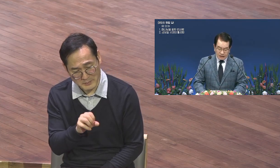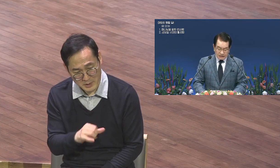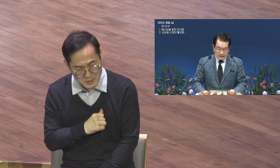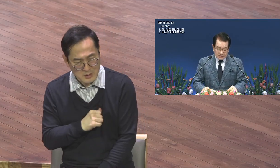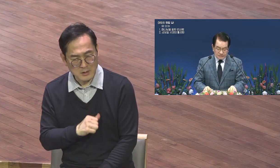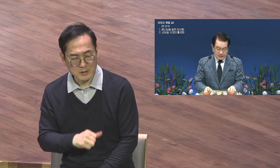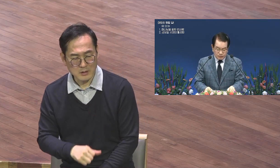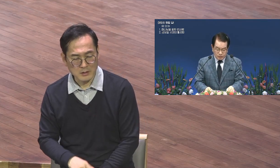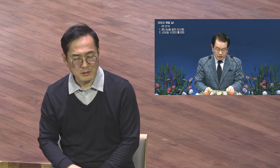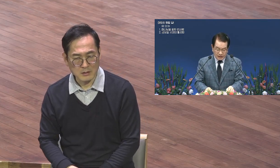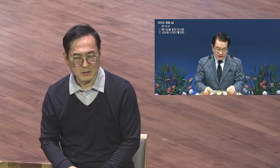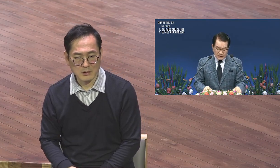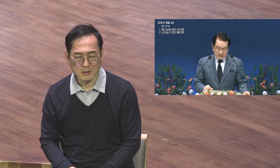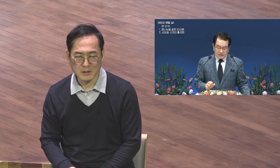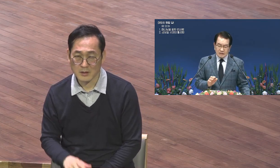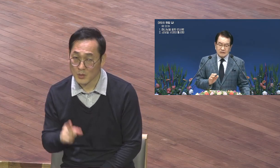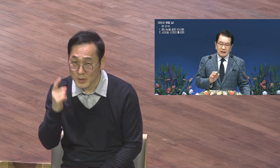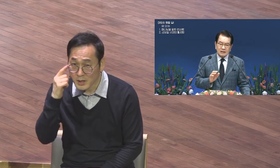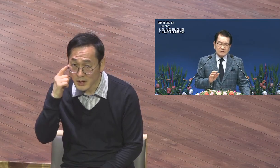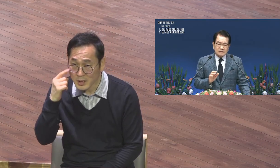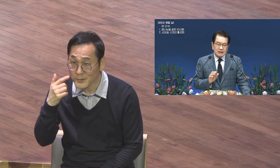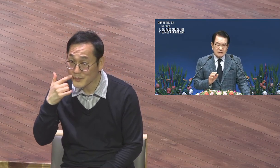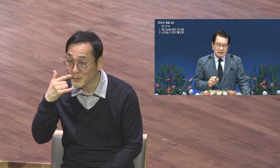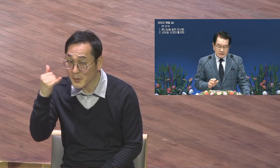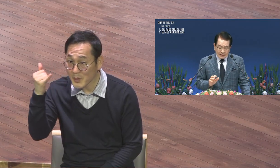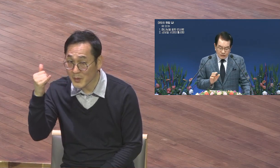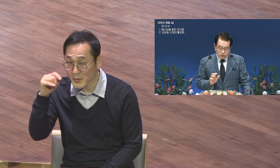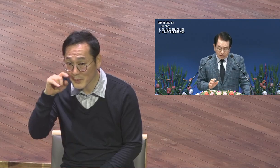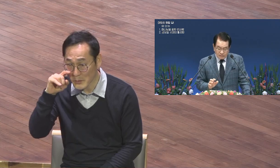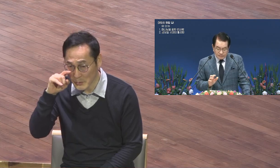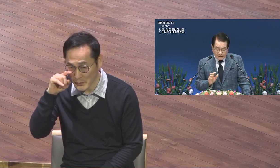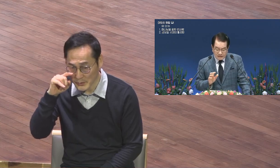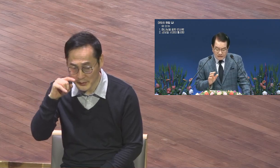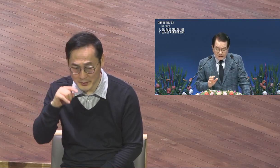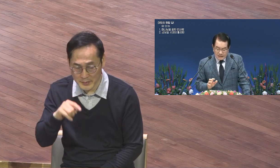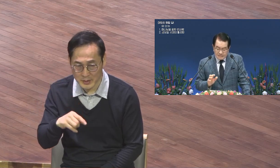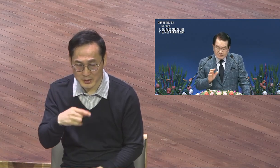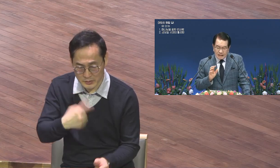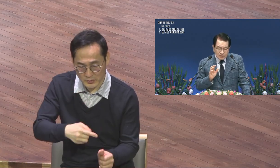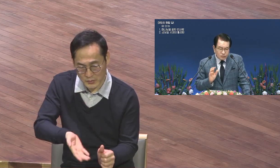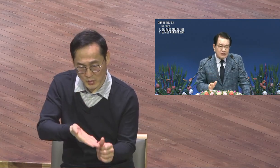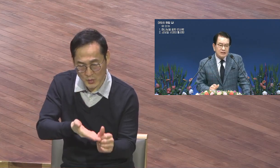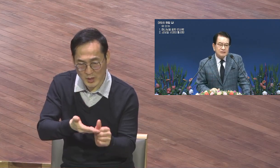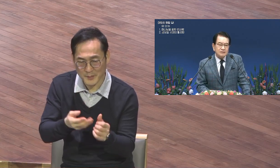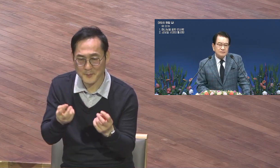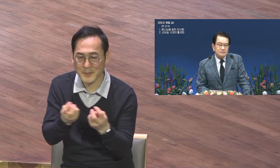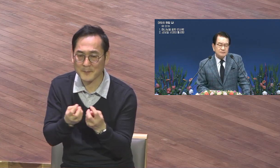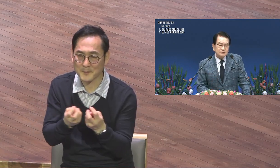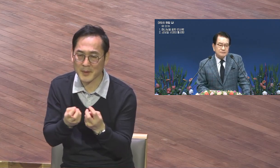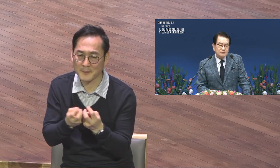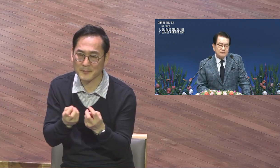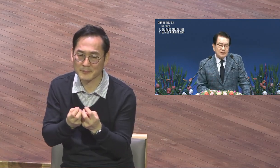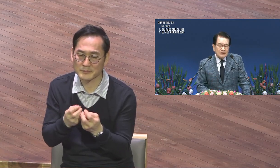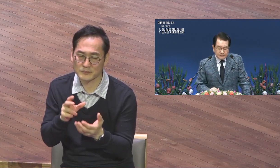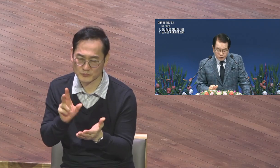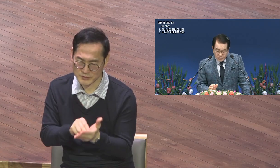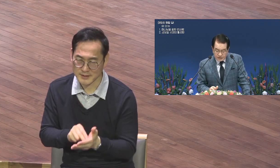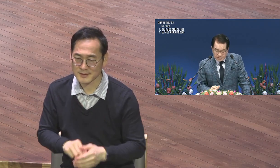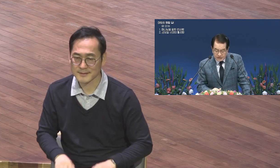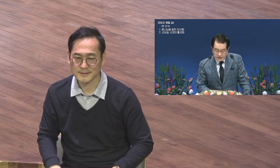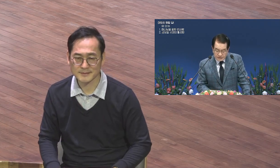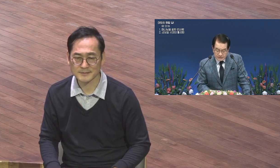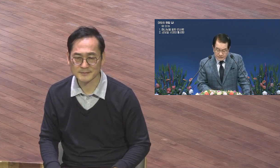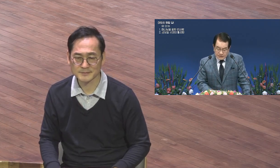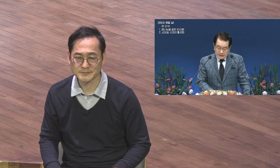이유를 보면 여러 가지 있겠지만 부모가 성장하는 자녀들을 양육하는 방식에 많은 원인이 있어요.